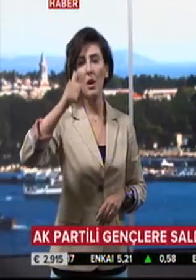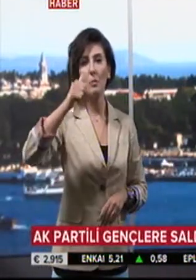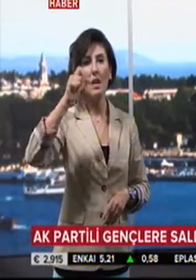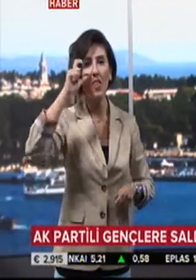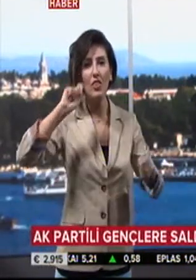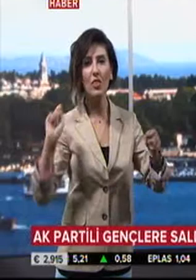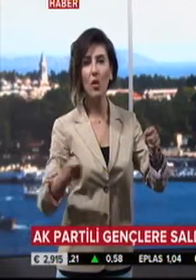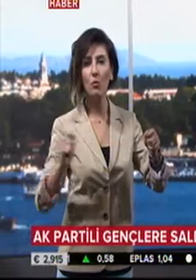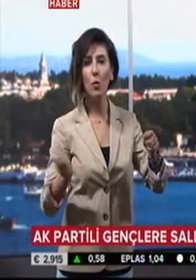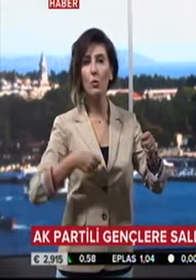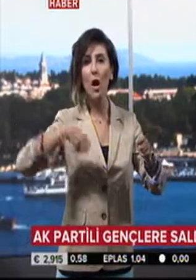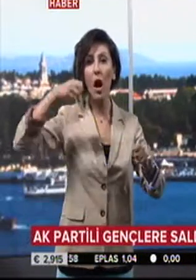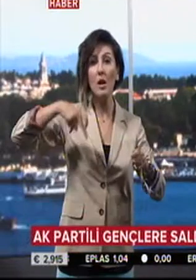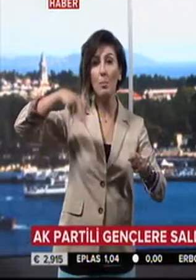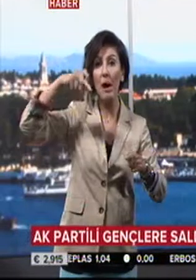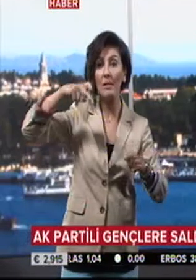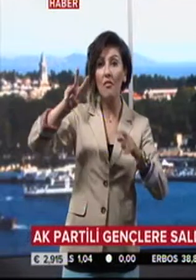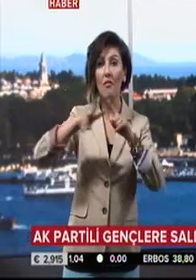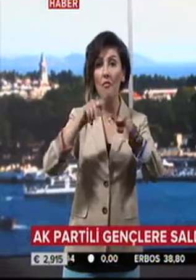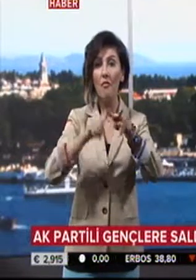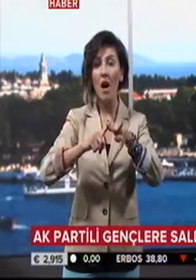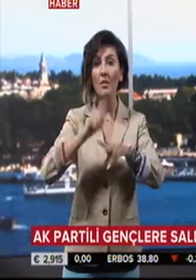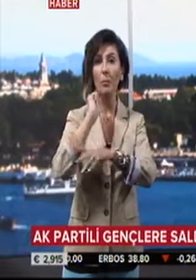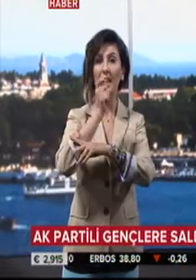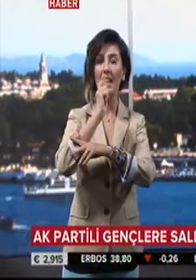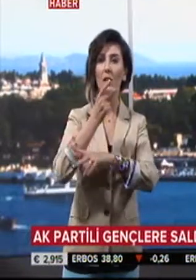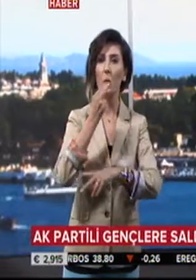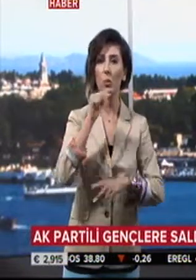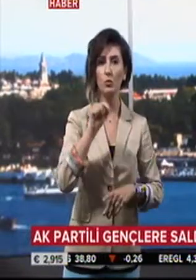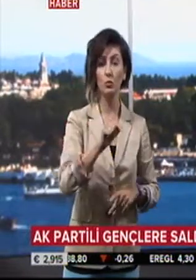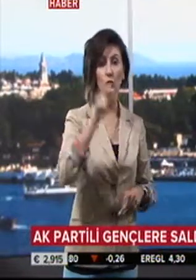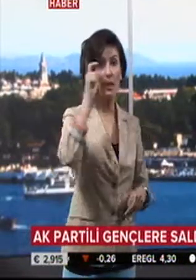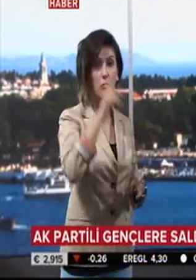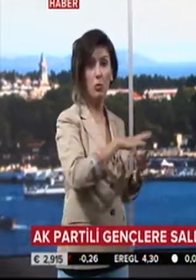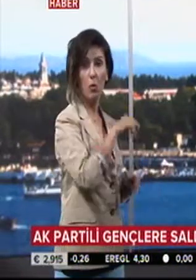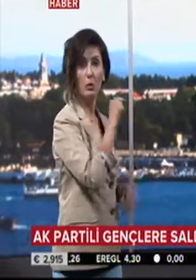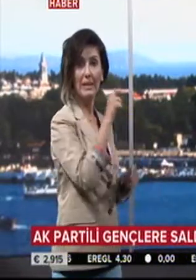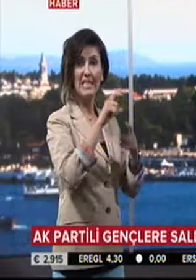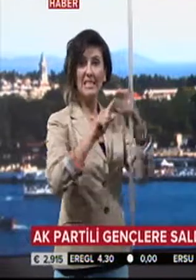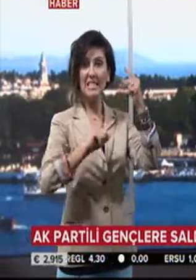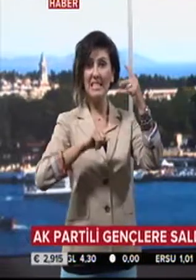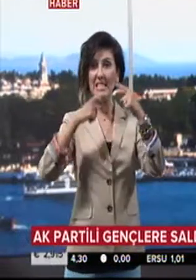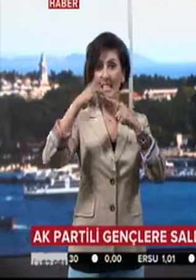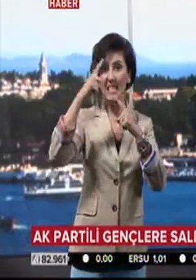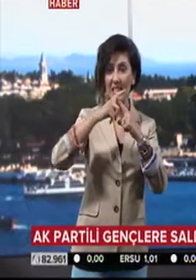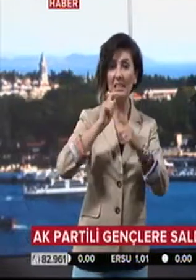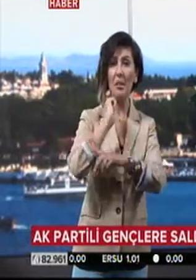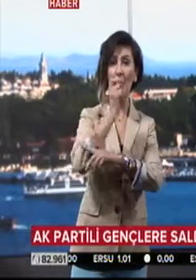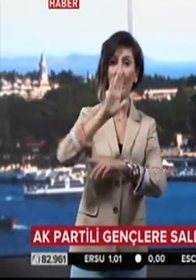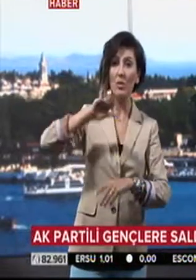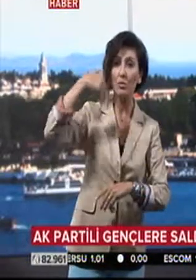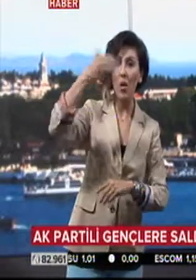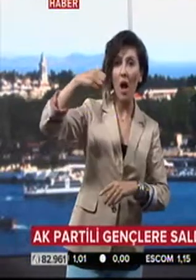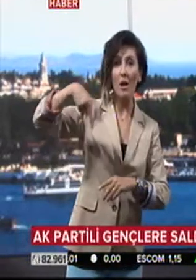Başbakan Ahmet Davutoğlu AK Parti Van mitinginde konuştu. Davutoğlu, Siirt mitingi sonrasında